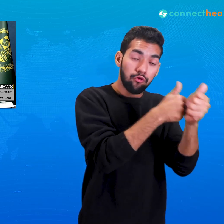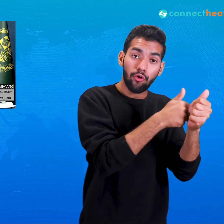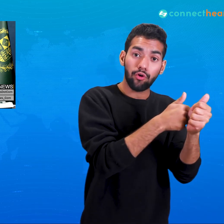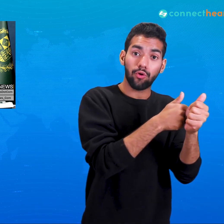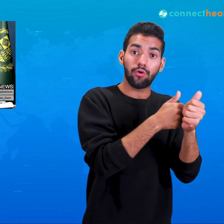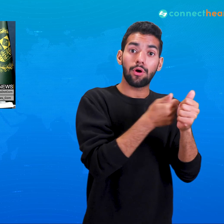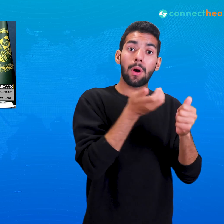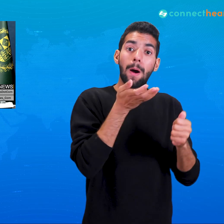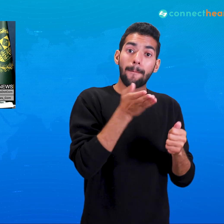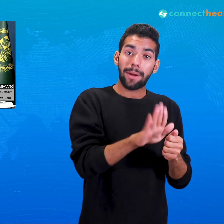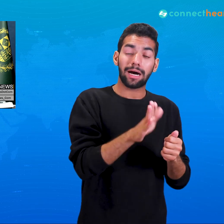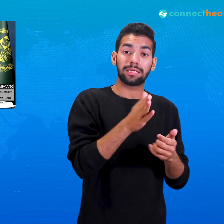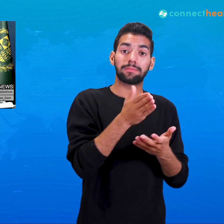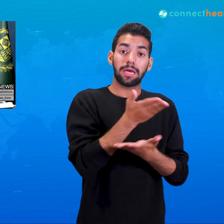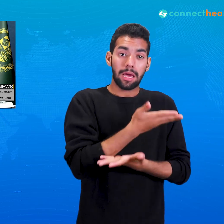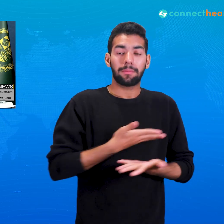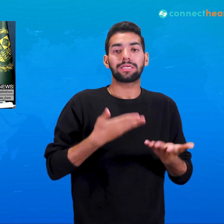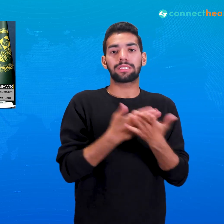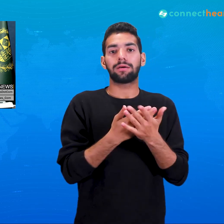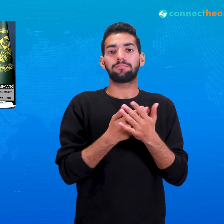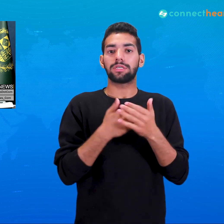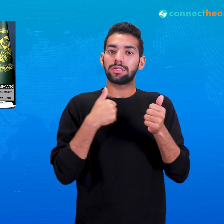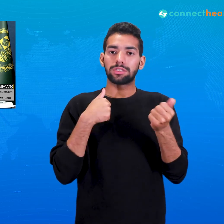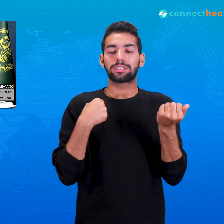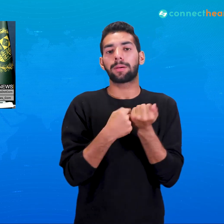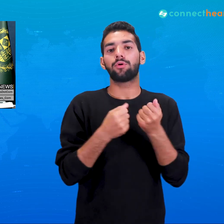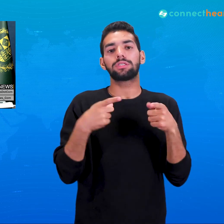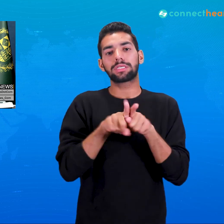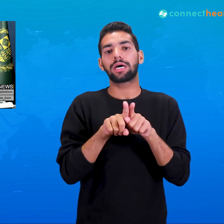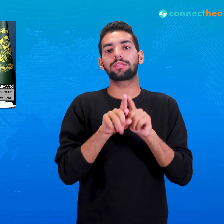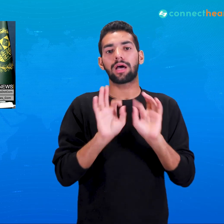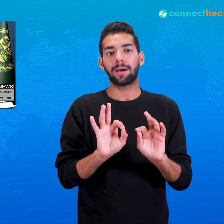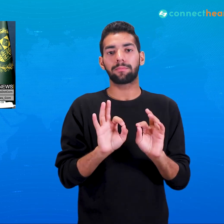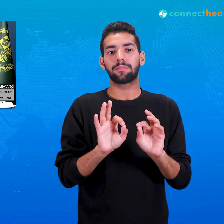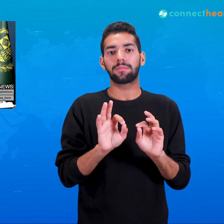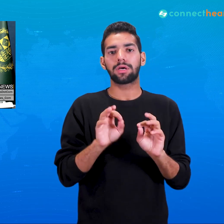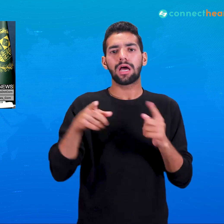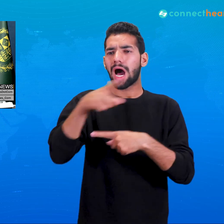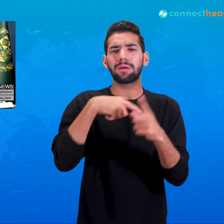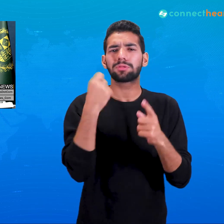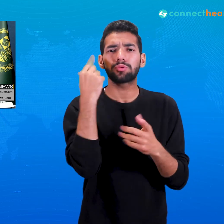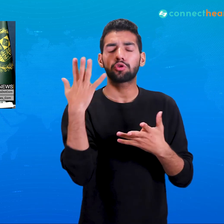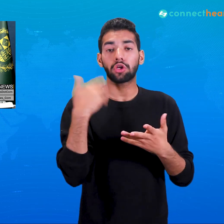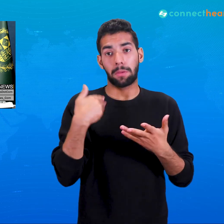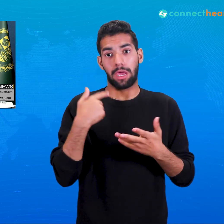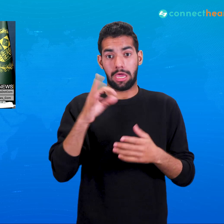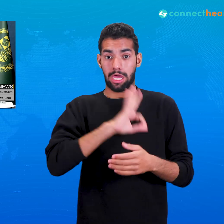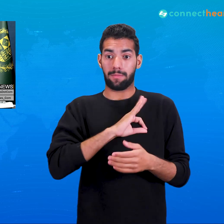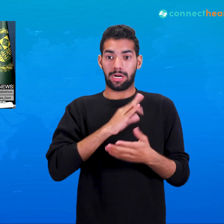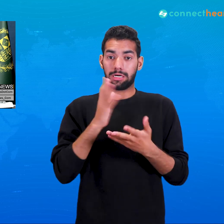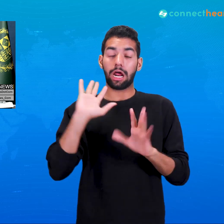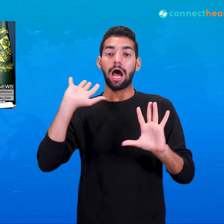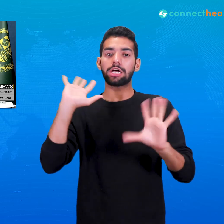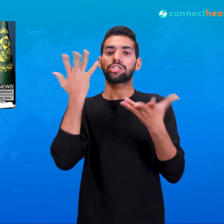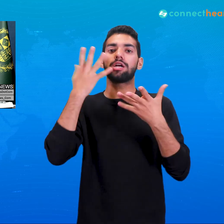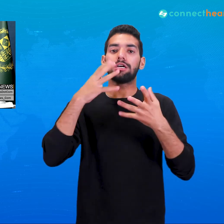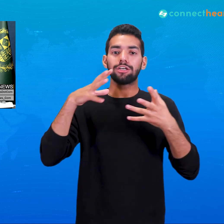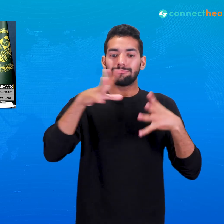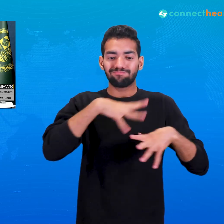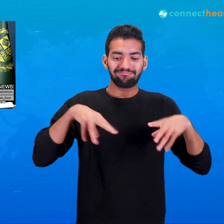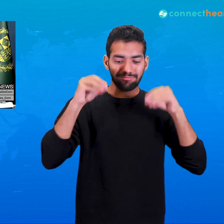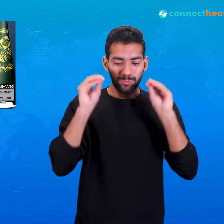گے، انہوں نے جو احکامات دیے وہ ان پہ نہیں کھڑے ہوں گے، یہ نہ سمجھے کہ صرف عمران خان آ کے کچھ جادو کا ڈنڈا